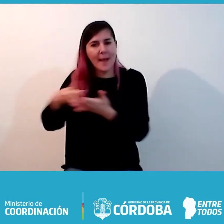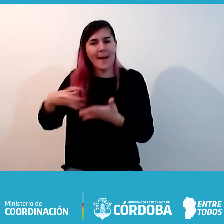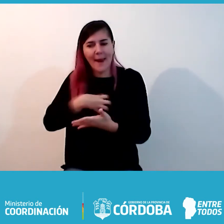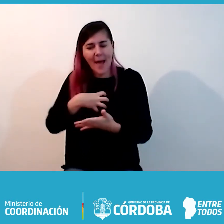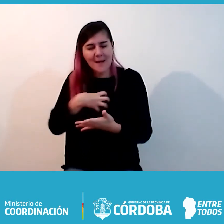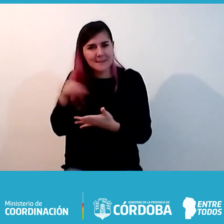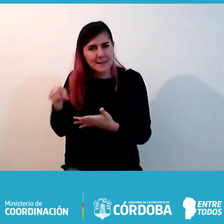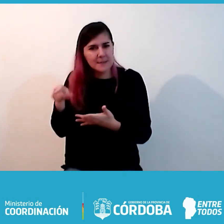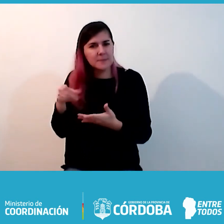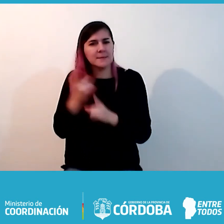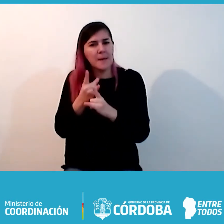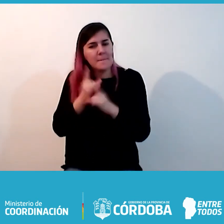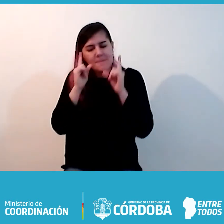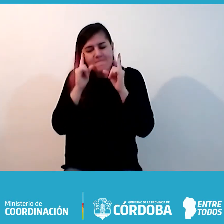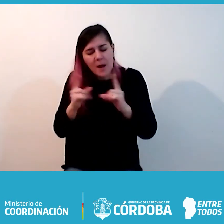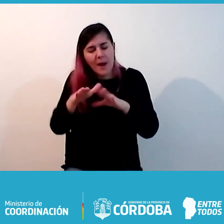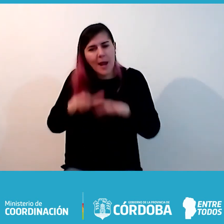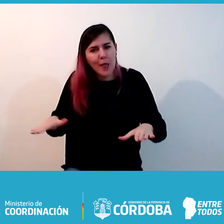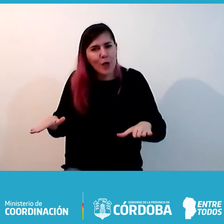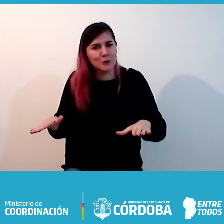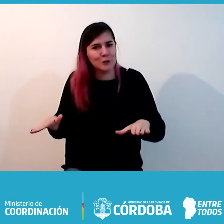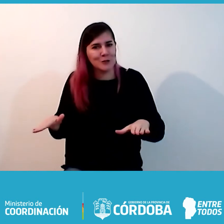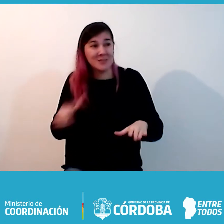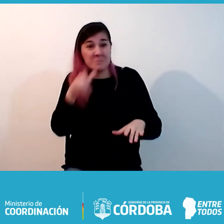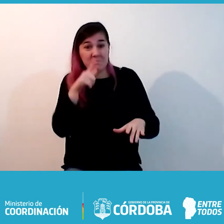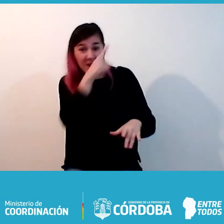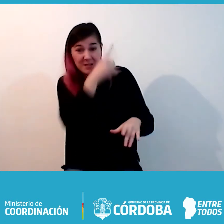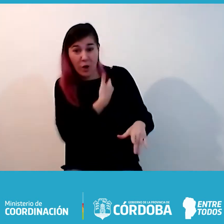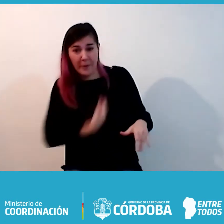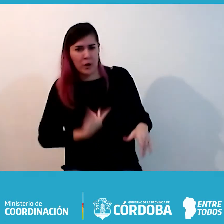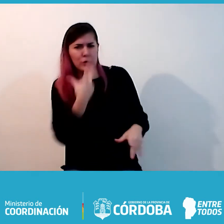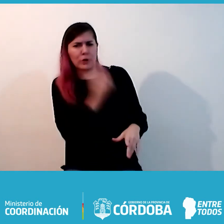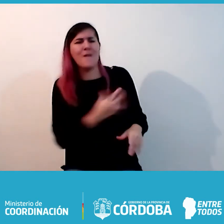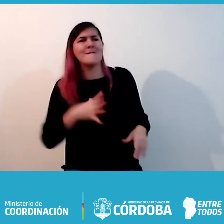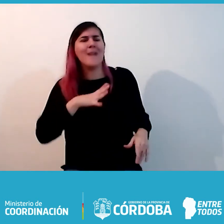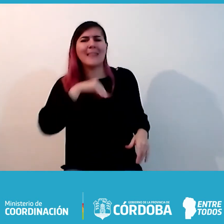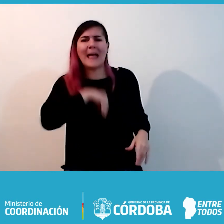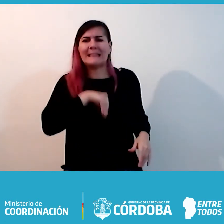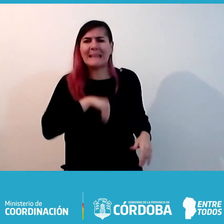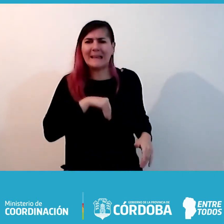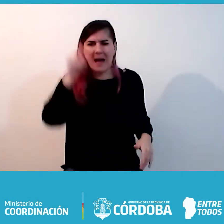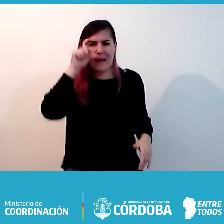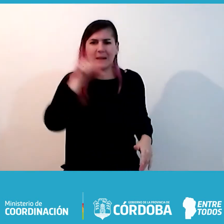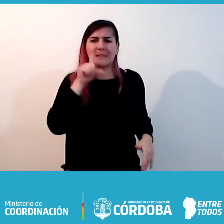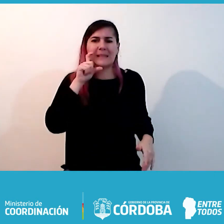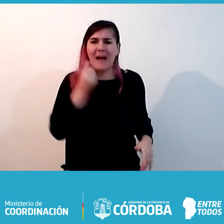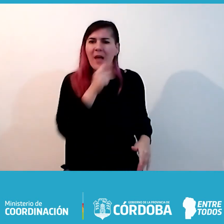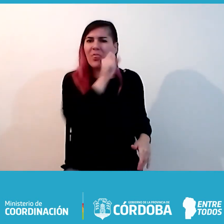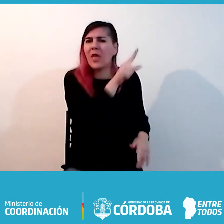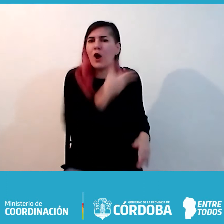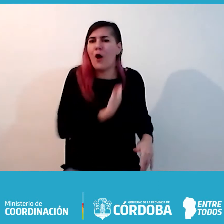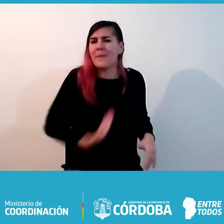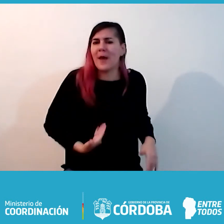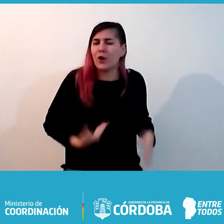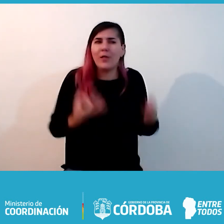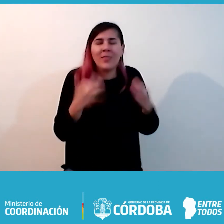intención en que estos niños no se parezcan en nada a ellos por la falta de ética de parte del gobierno, debiendo las autoridades declararla